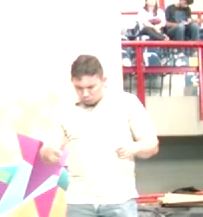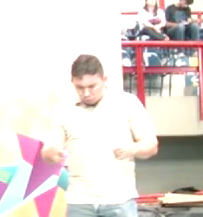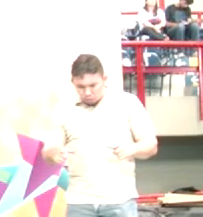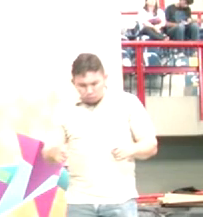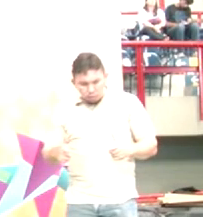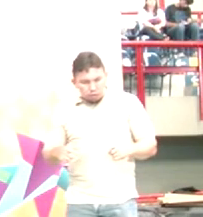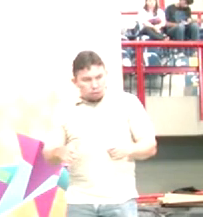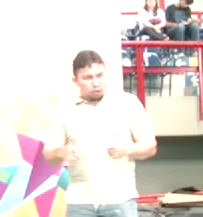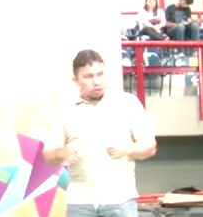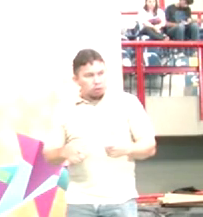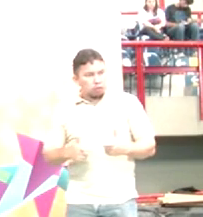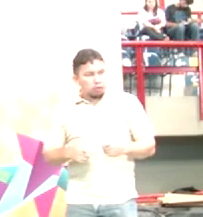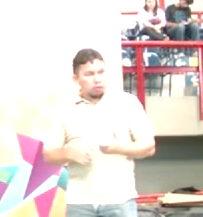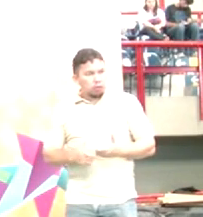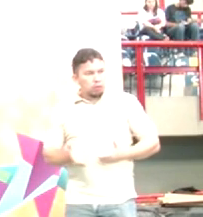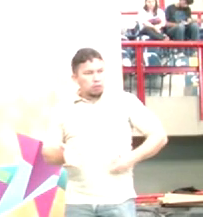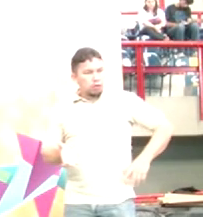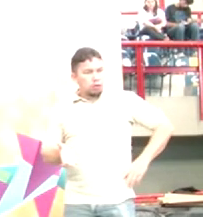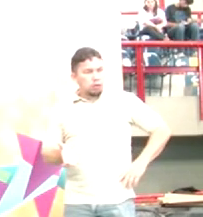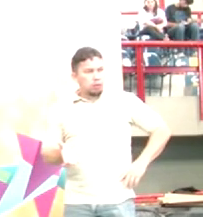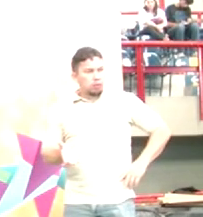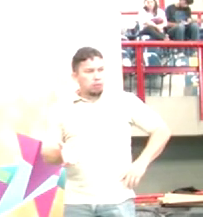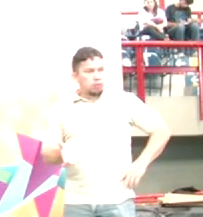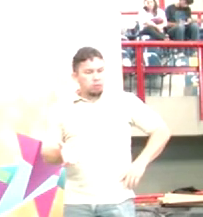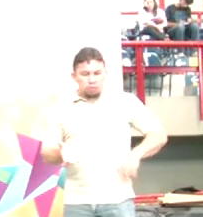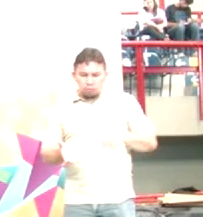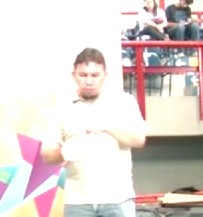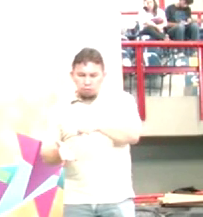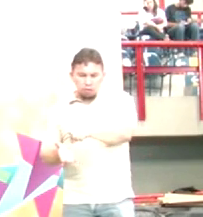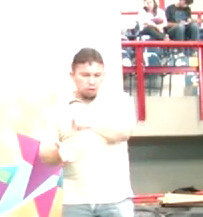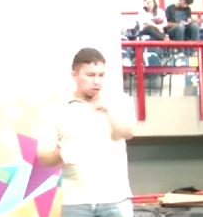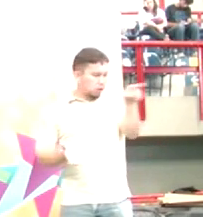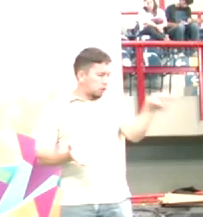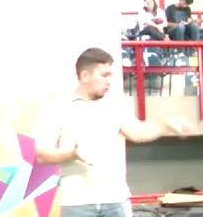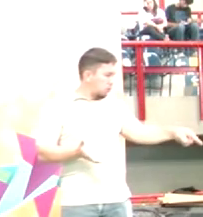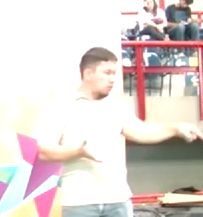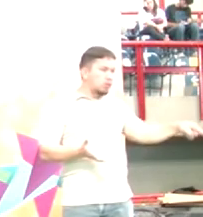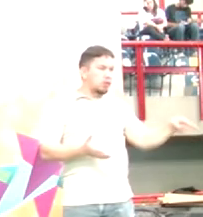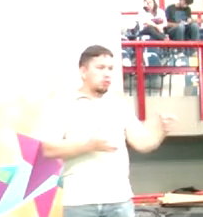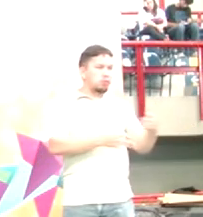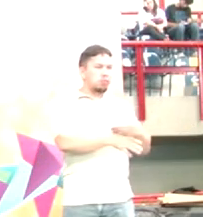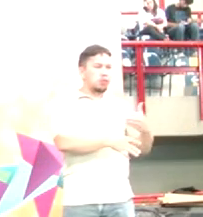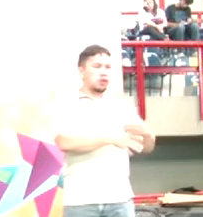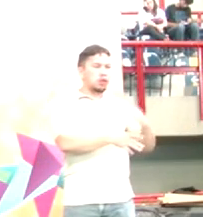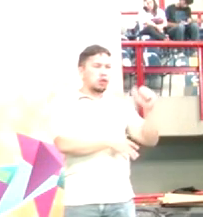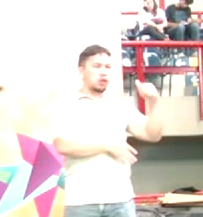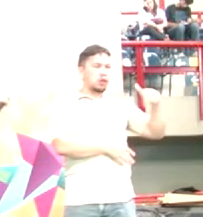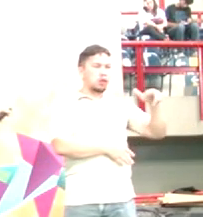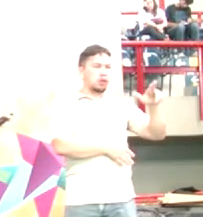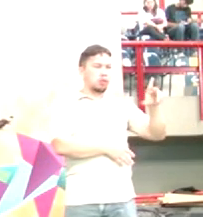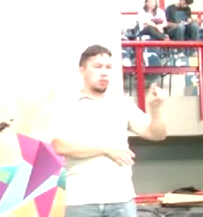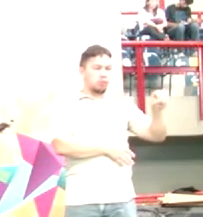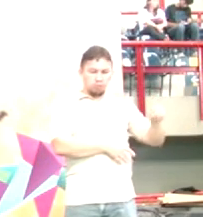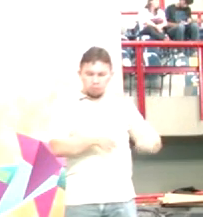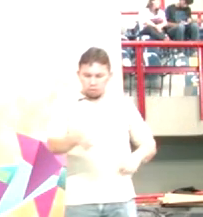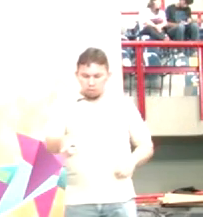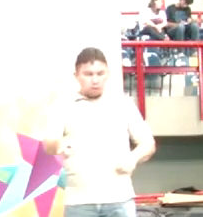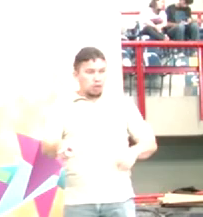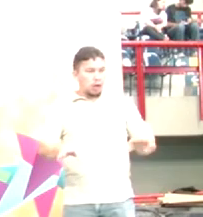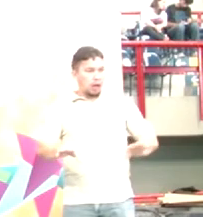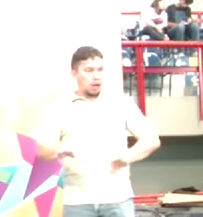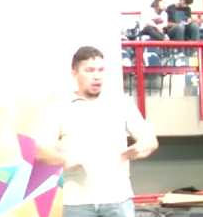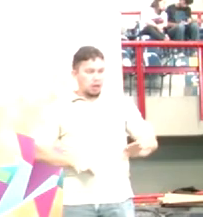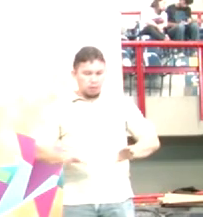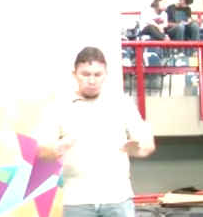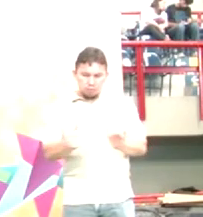mais trabalhar para eles. Por que não? Queriam ir para Canudos. Se eu sou pobre e